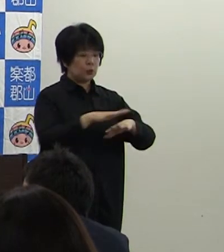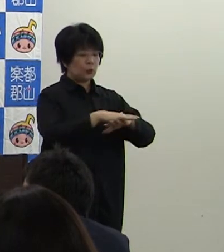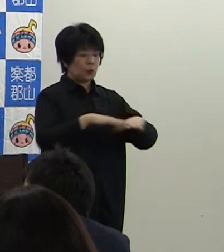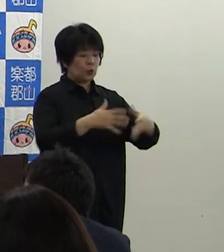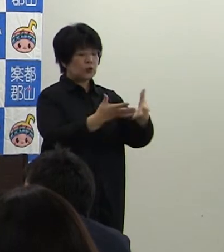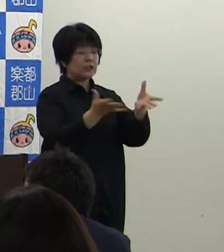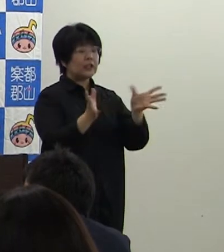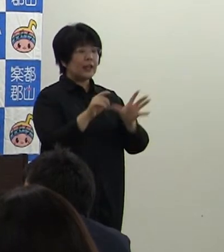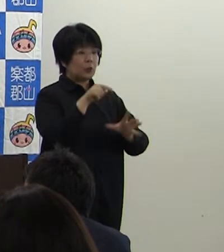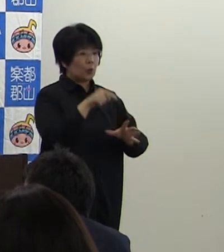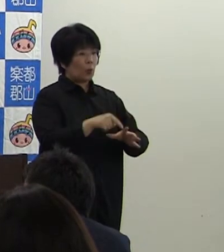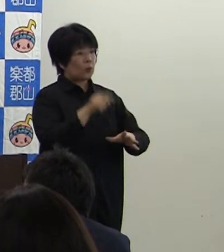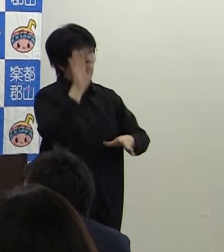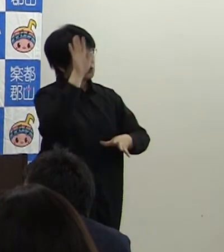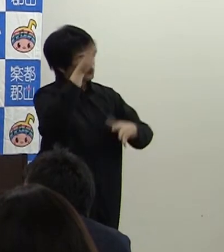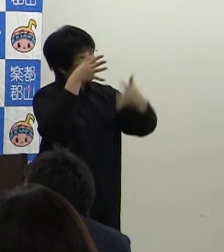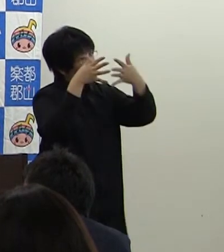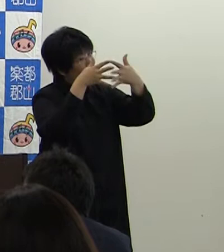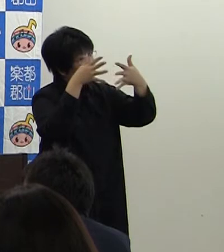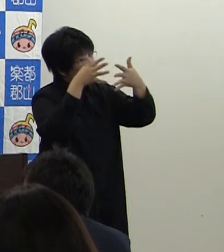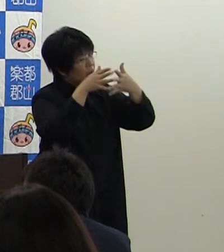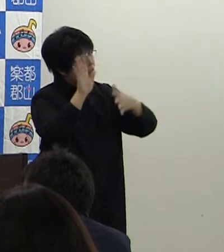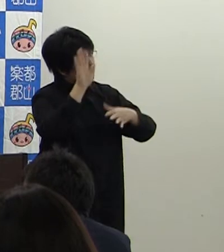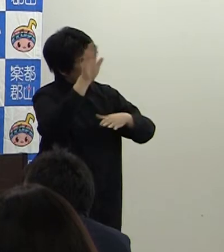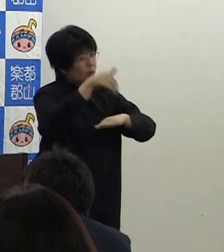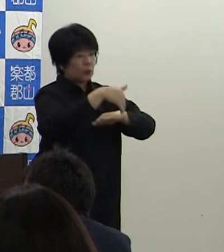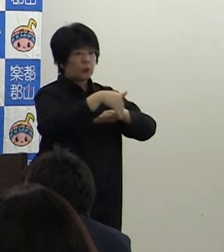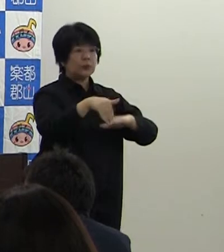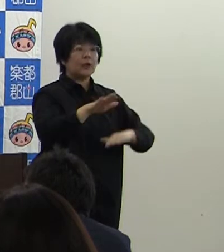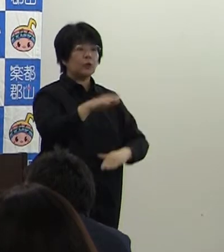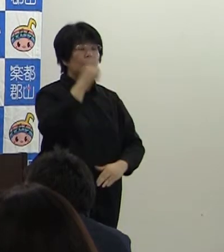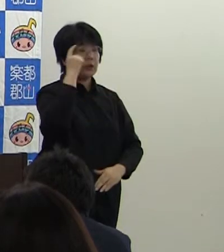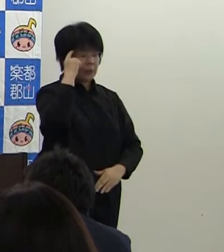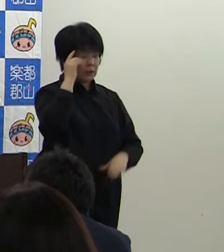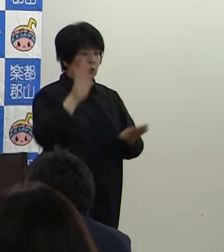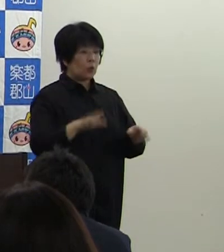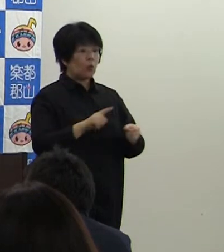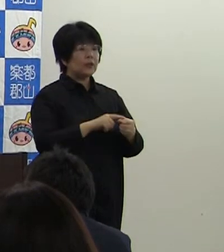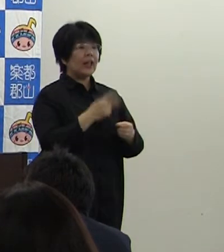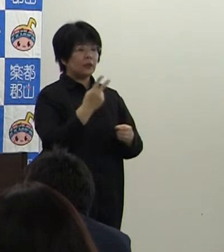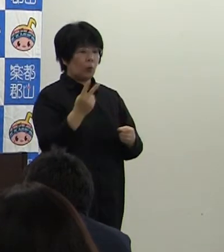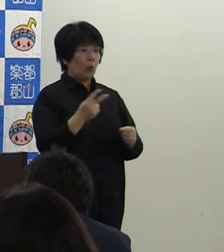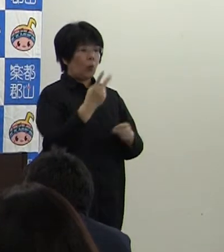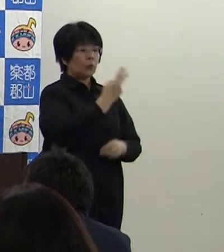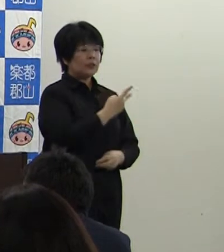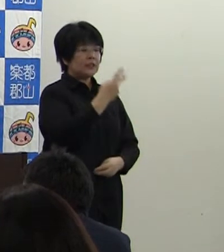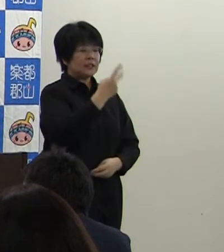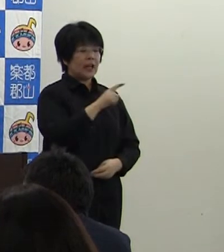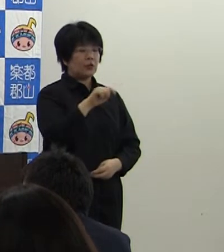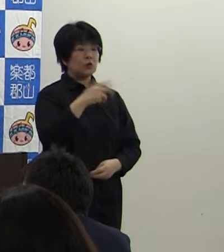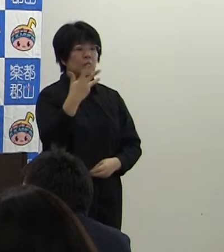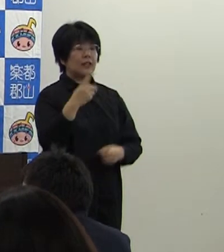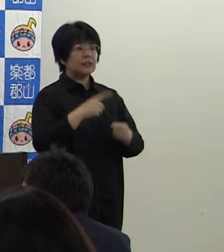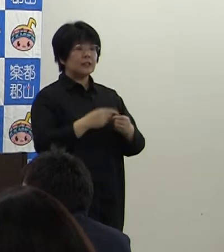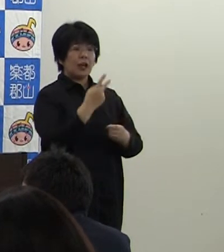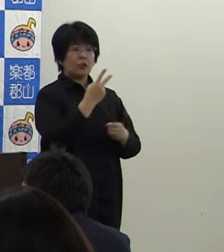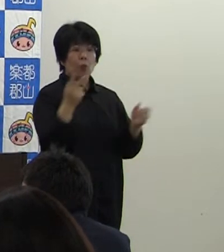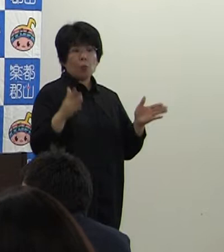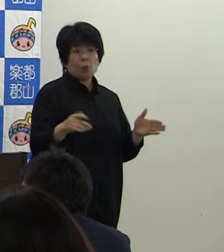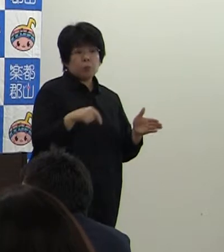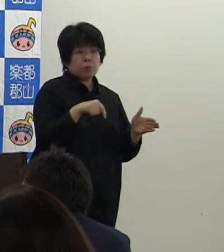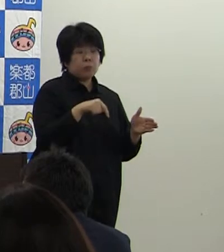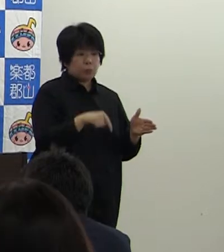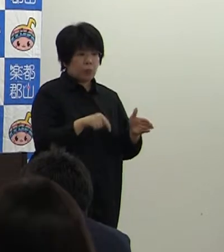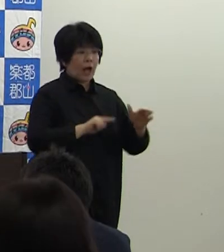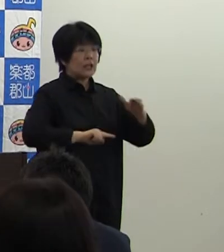からになると思うんですが、市長、今年度というか2018年ですね、これ、先行モデル